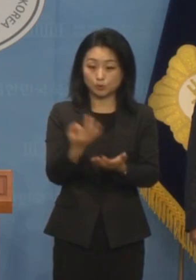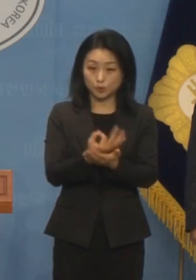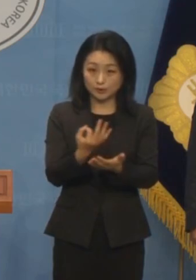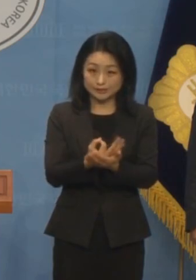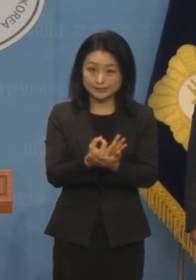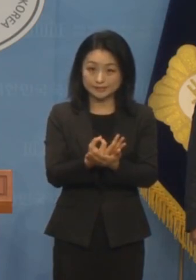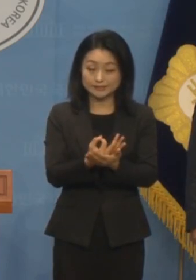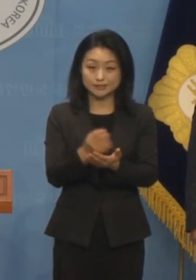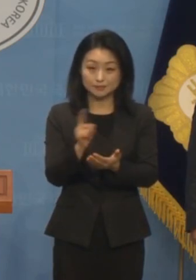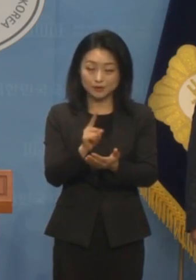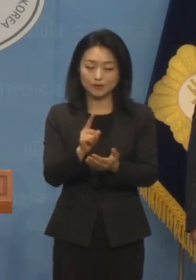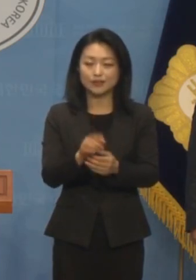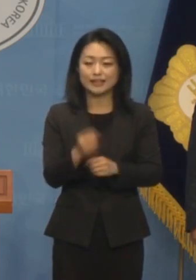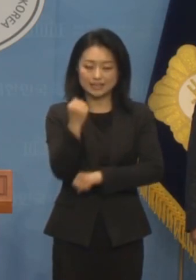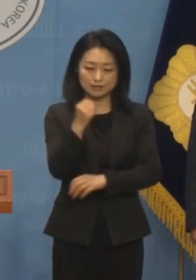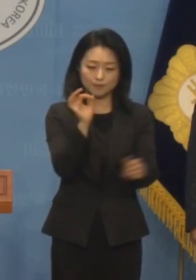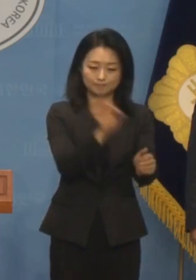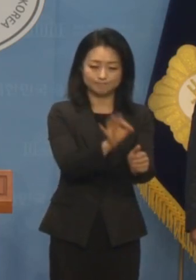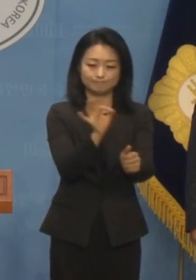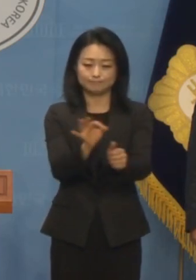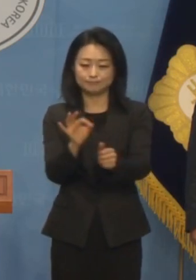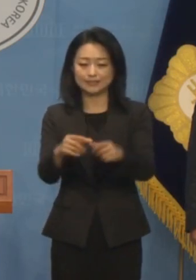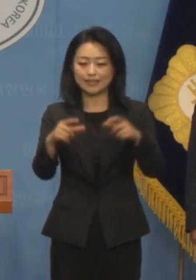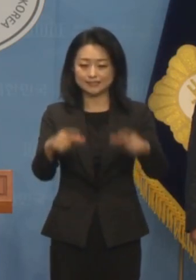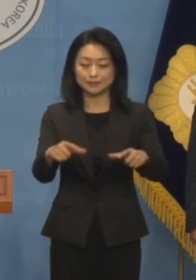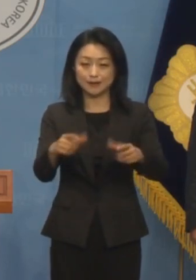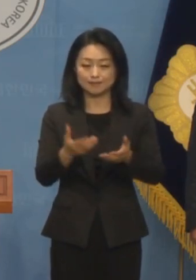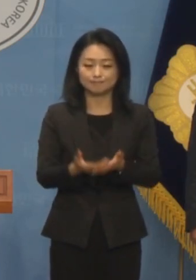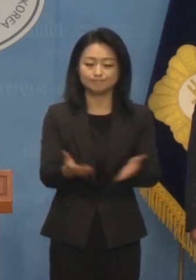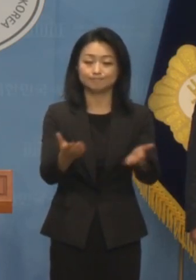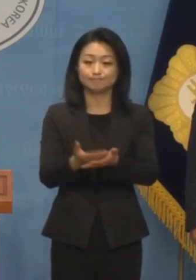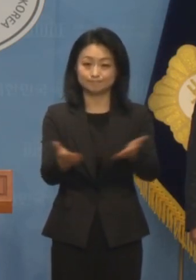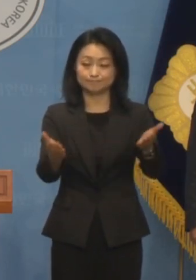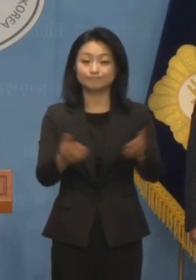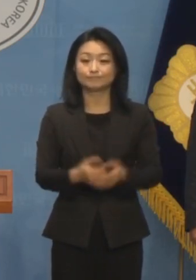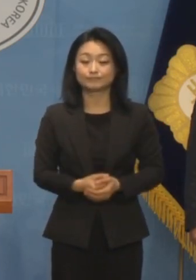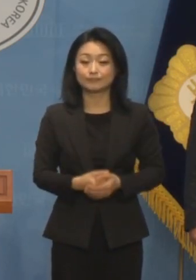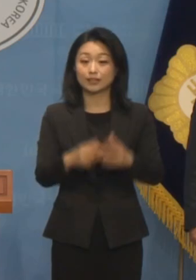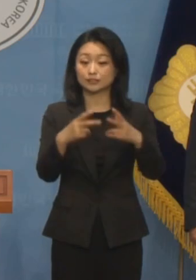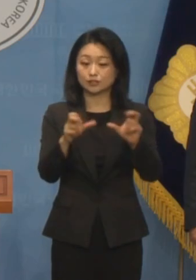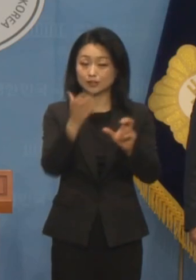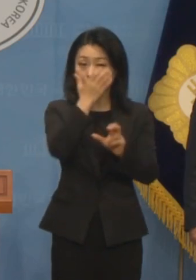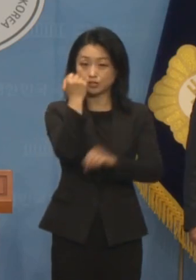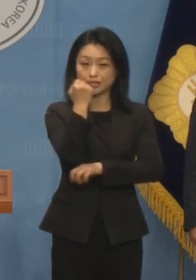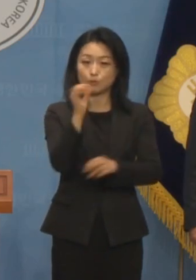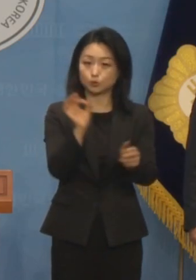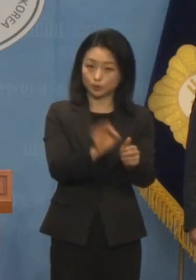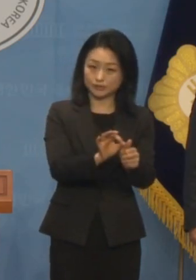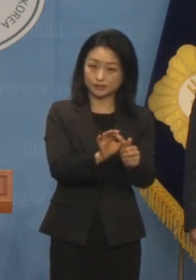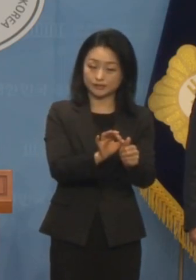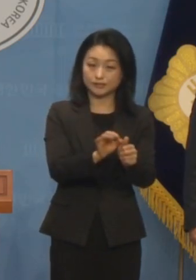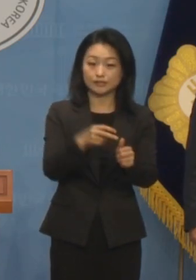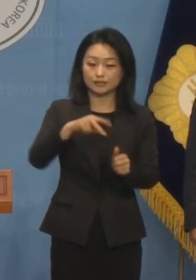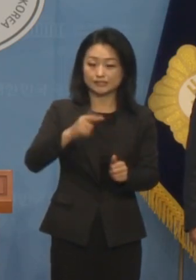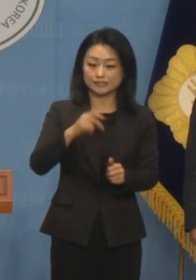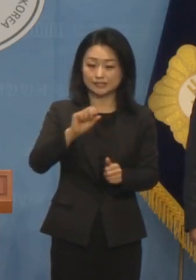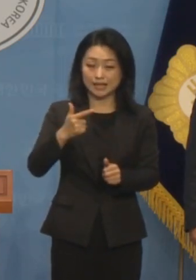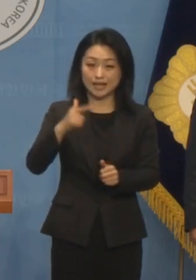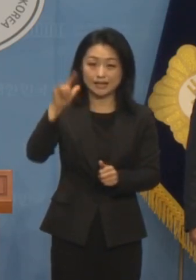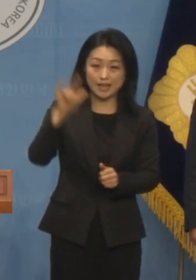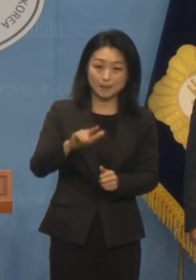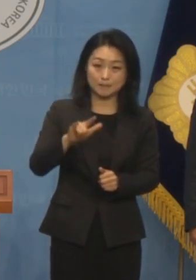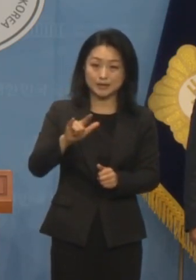지방시대를 힘껏 열어가는 데에 집중하겠습니다. 성남시의 청년기본소득, 그리고 신안의